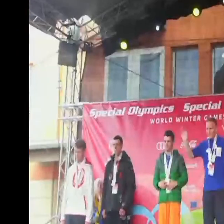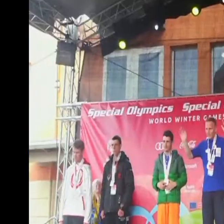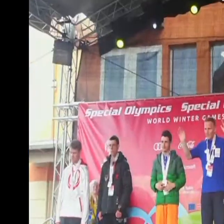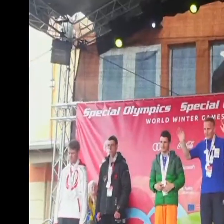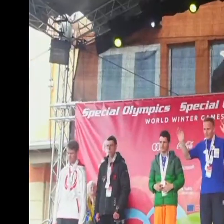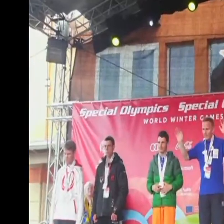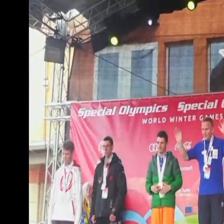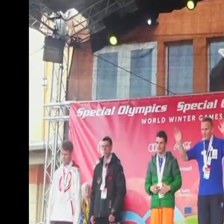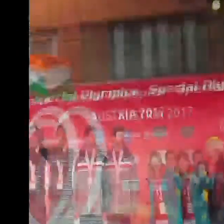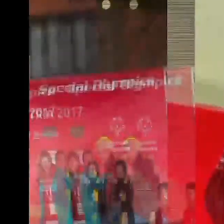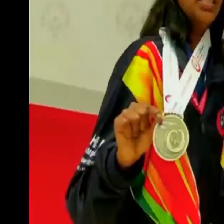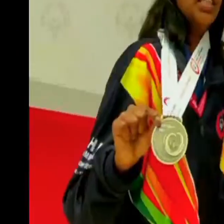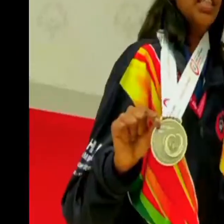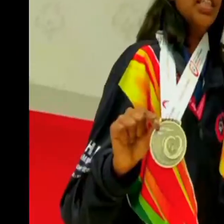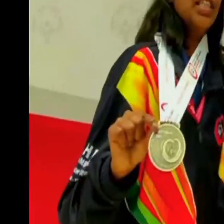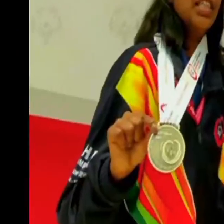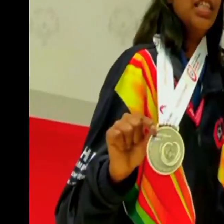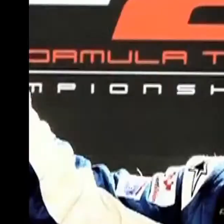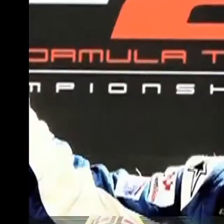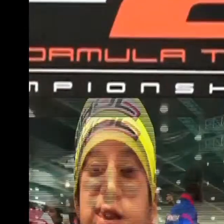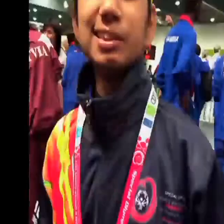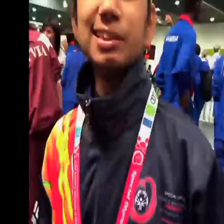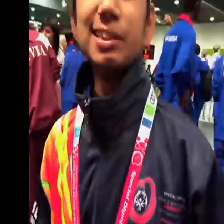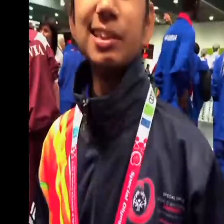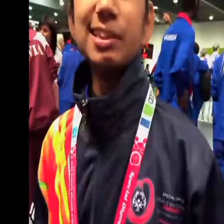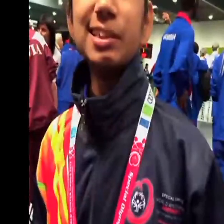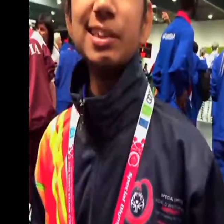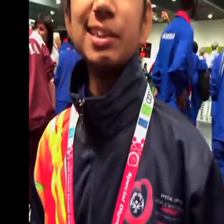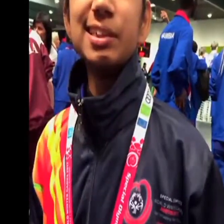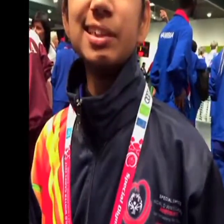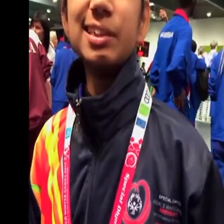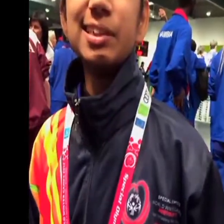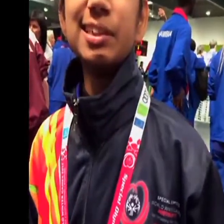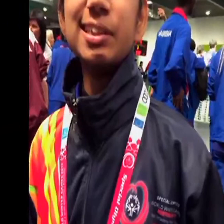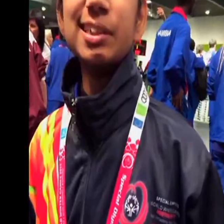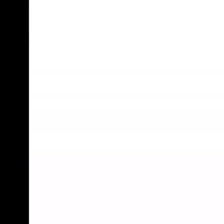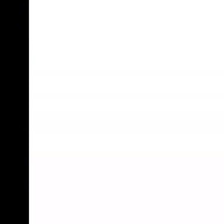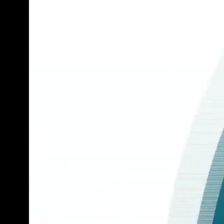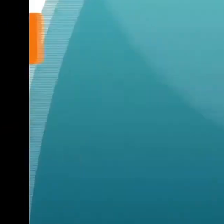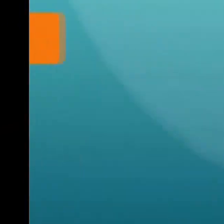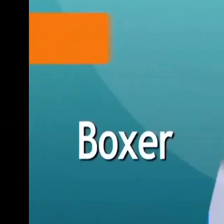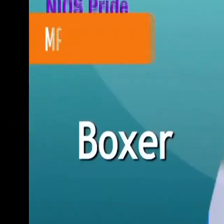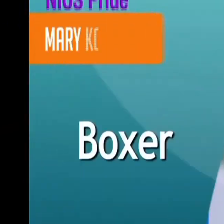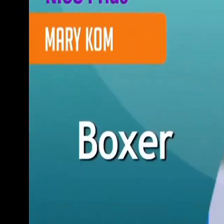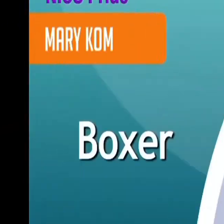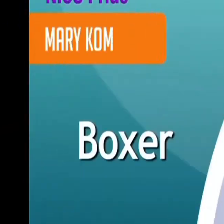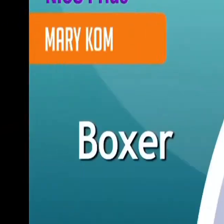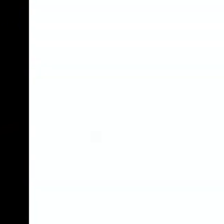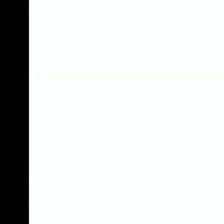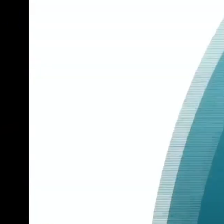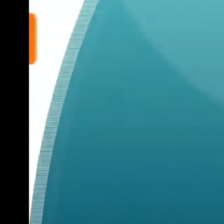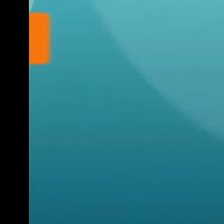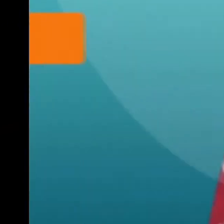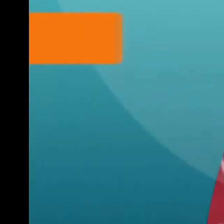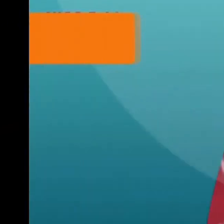रास्ता स्वयं चुने। कोई मन चाहा केंद्र चुने